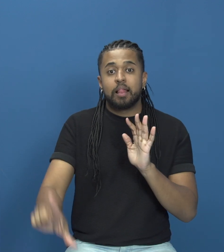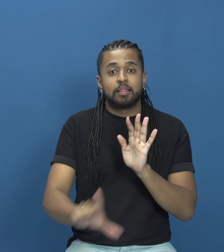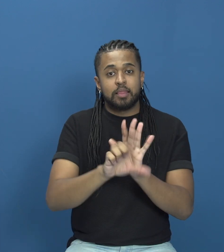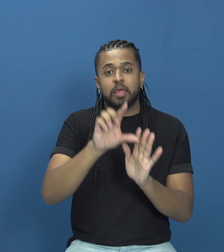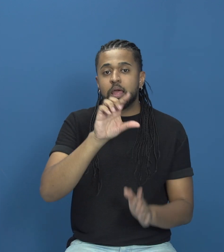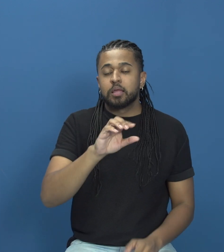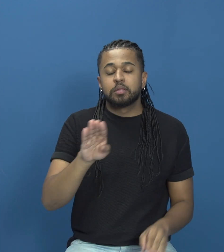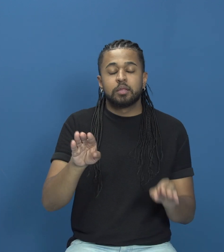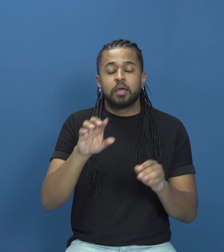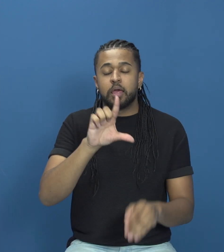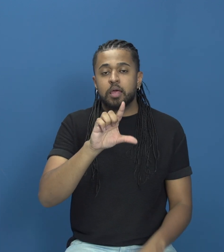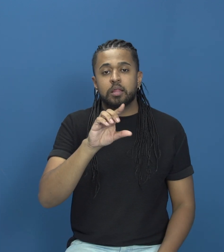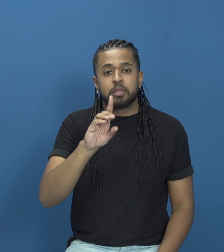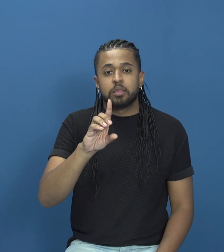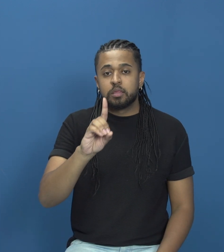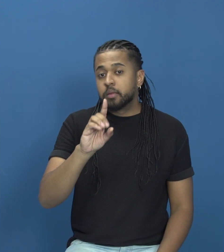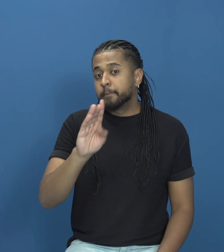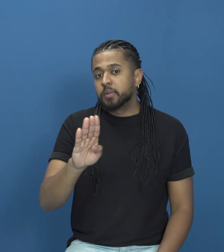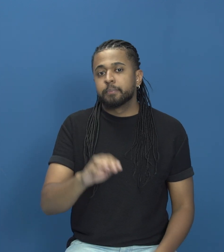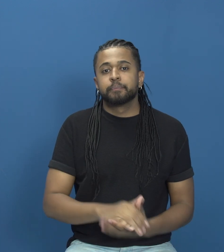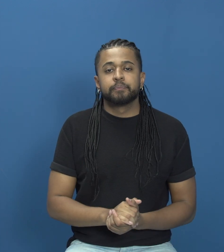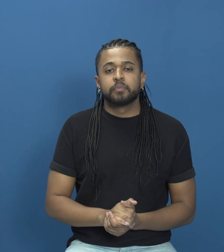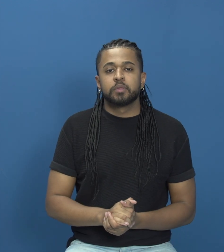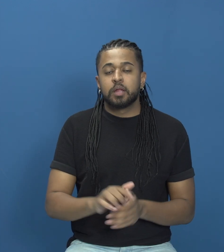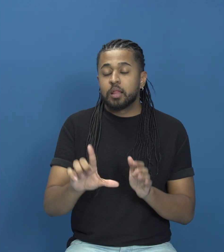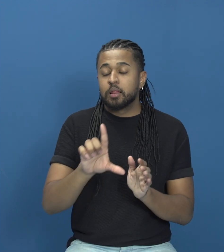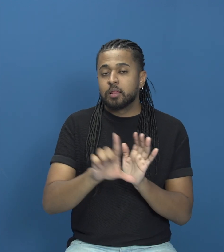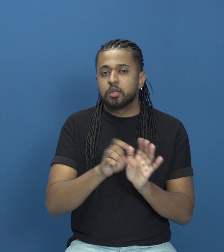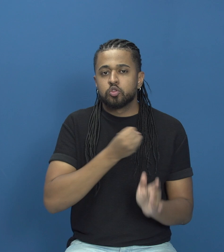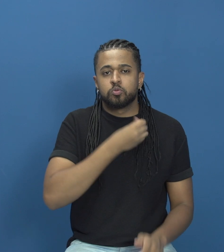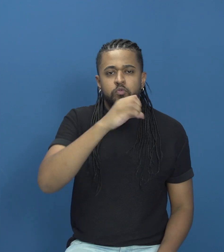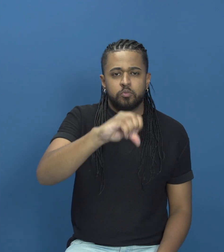de diretrizes e bases da educação nacional. Lei número